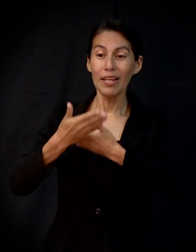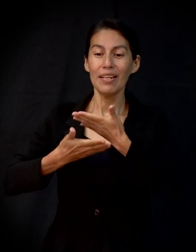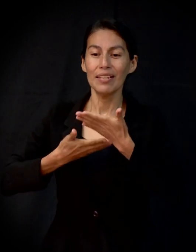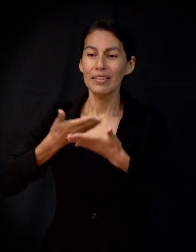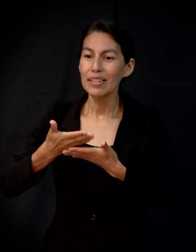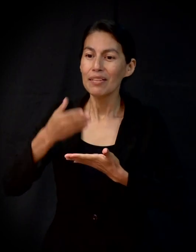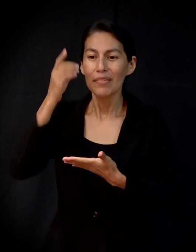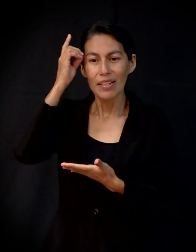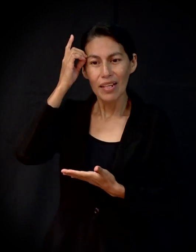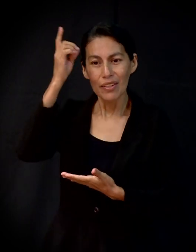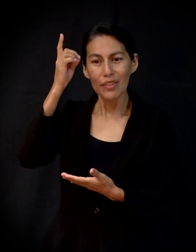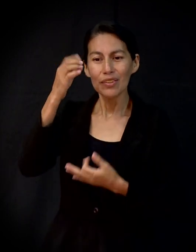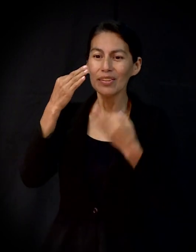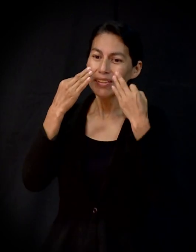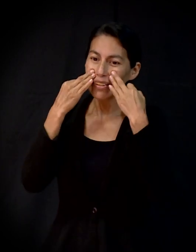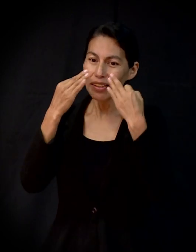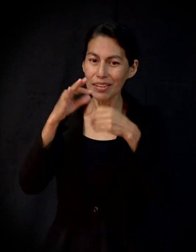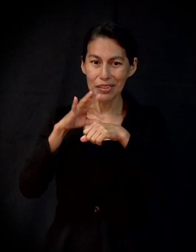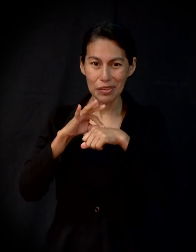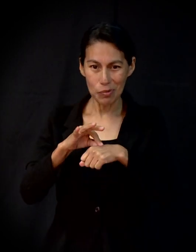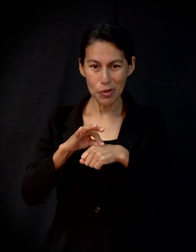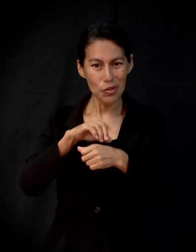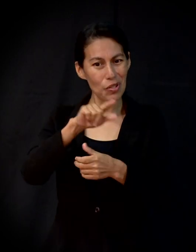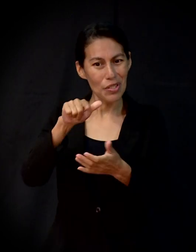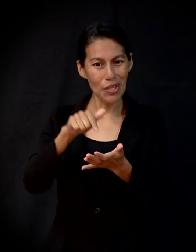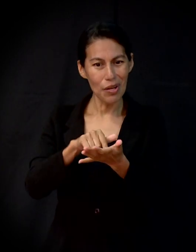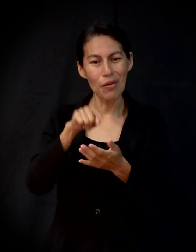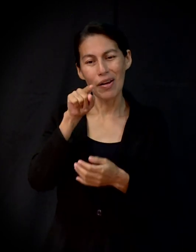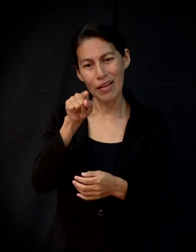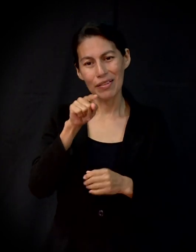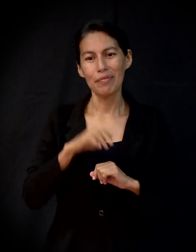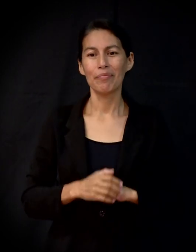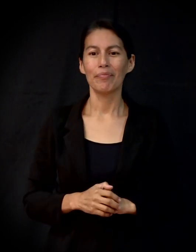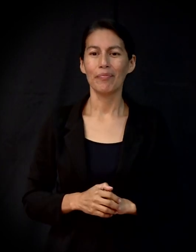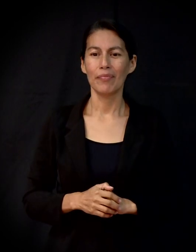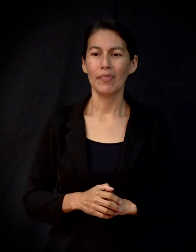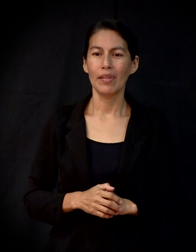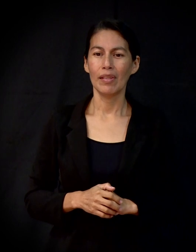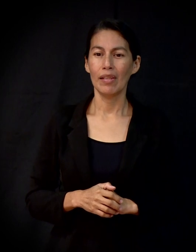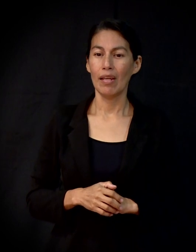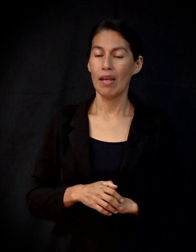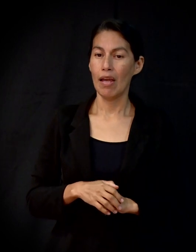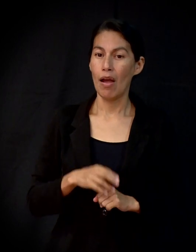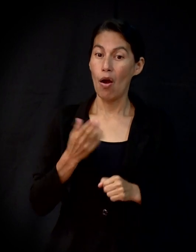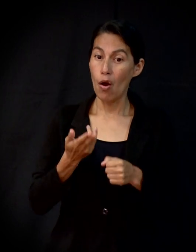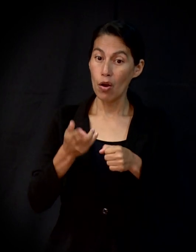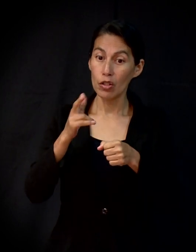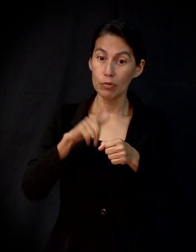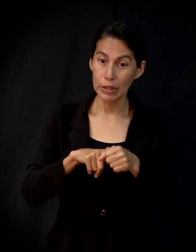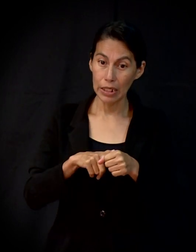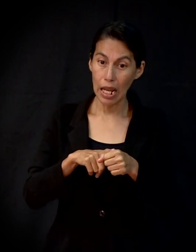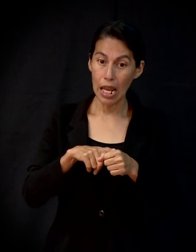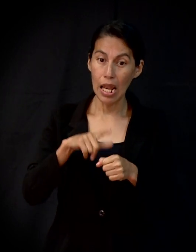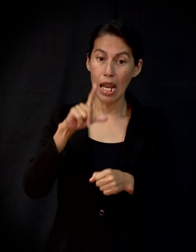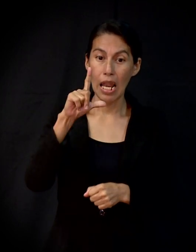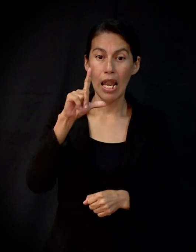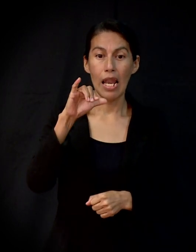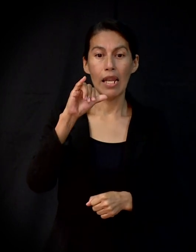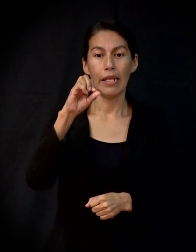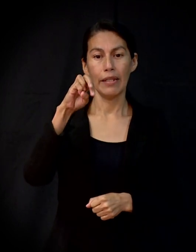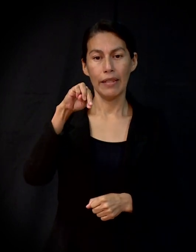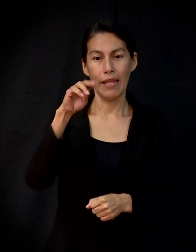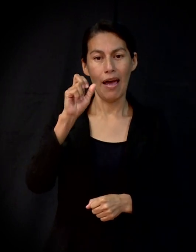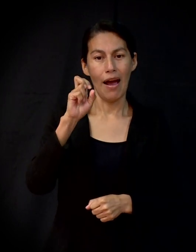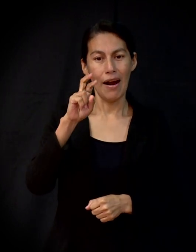servicio de Dios, dando testimonio de la familia. Él está dando testimonio de Dios y Padre de